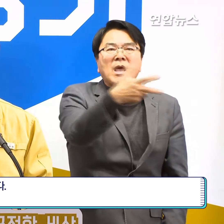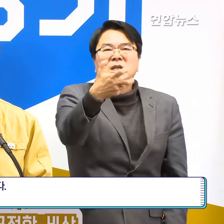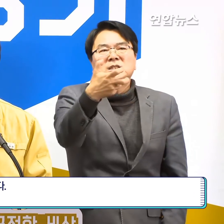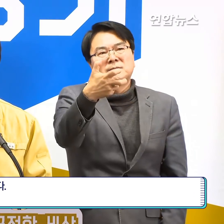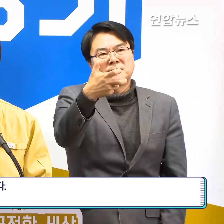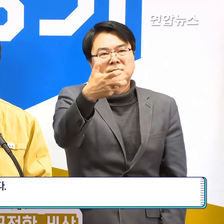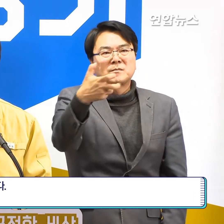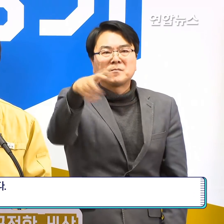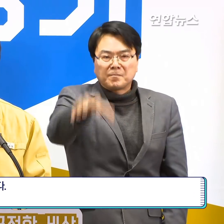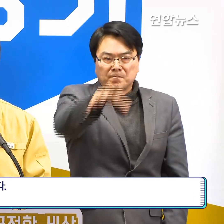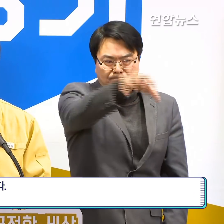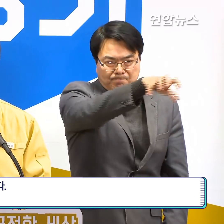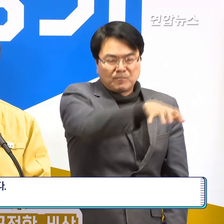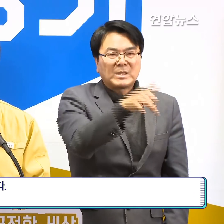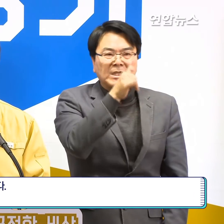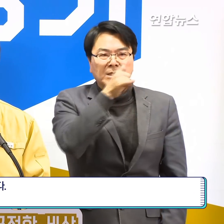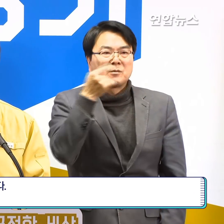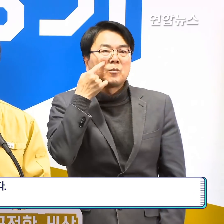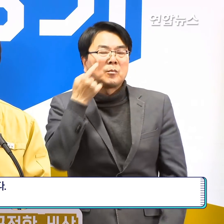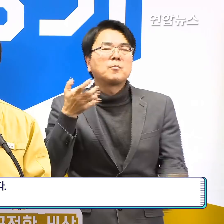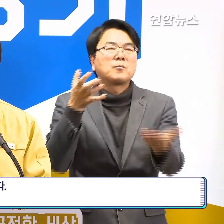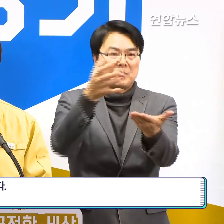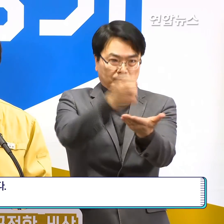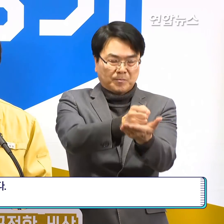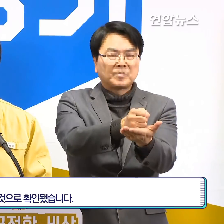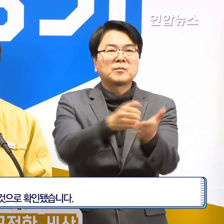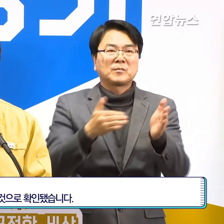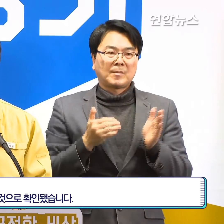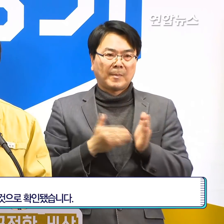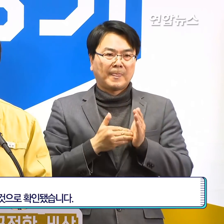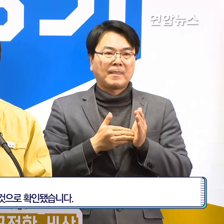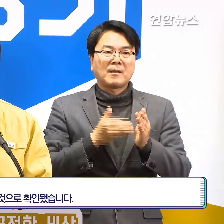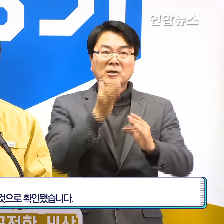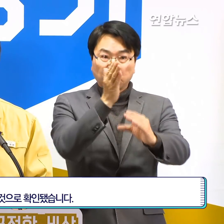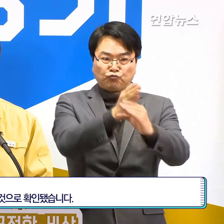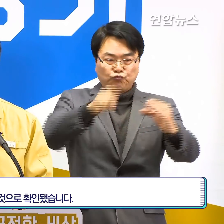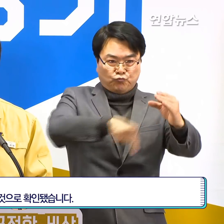270곳으로 파악됐습니다. 이 중